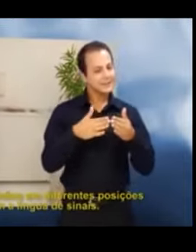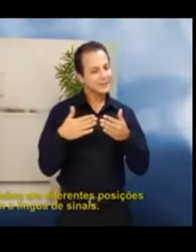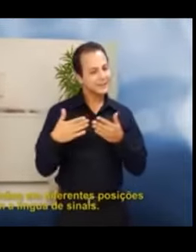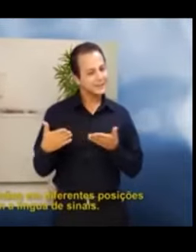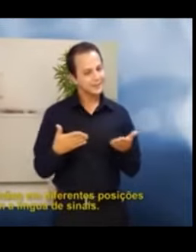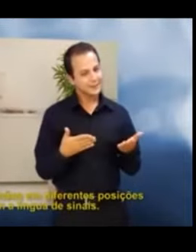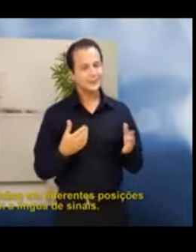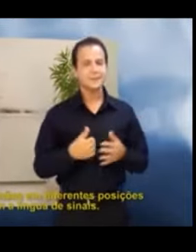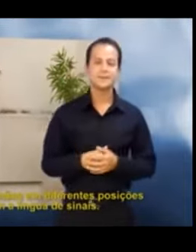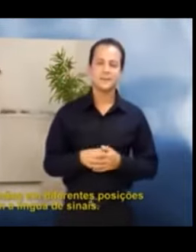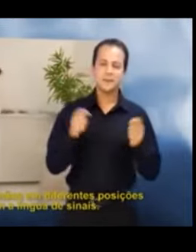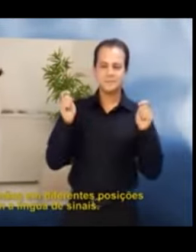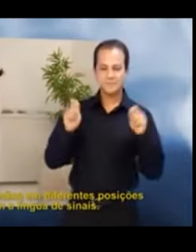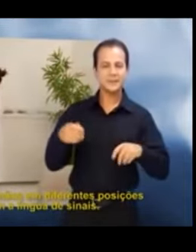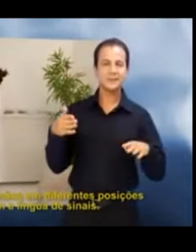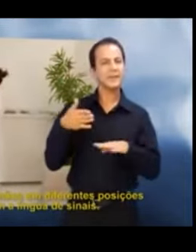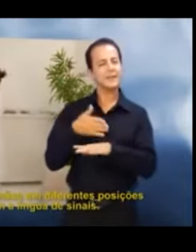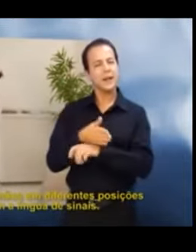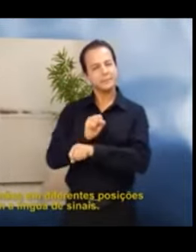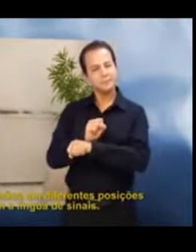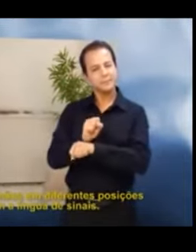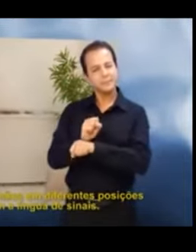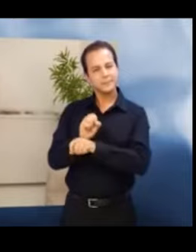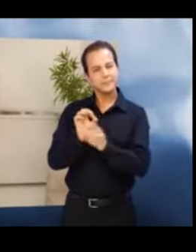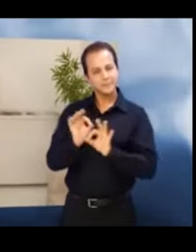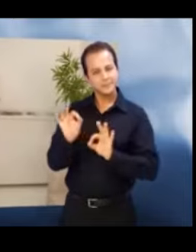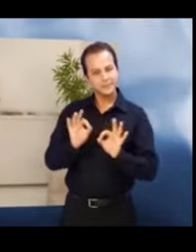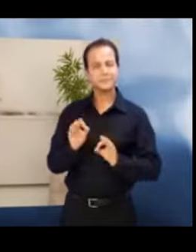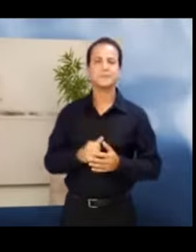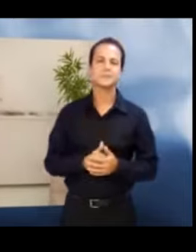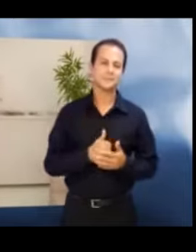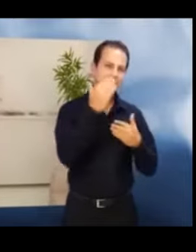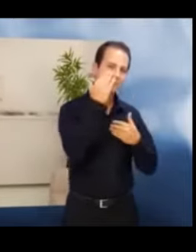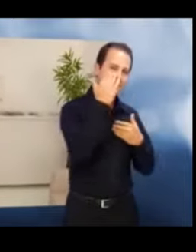de mãos em diferentes Pode posições entrar, que representam um a língua de Obrigada. Sinais.